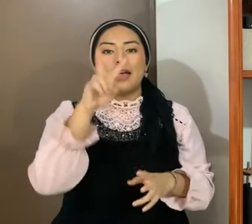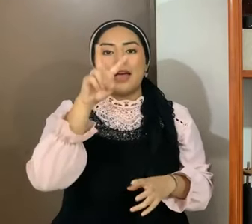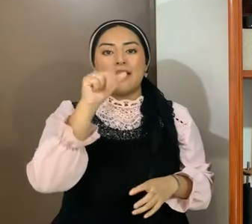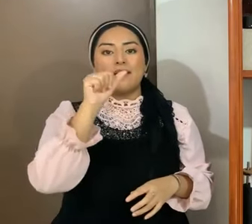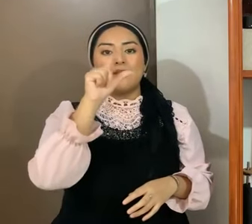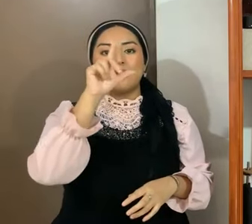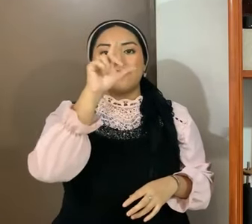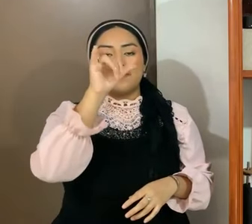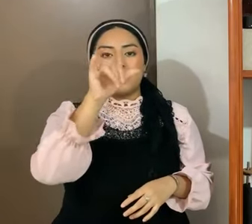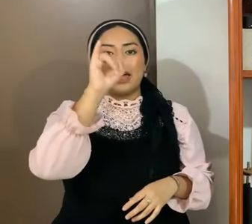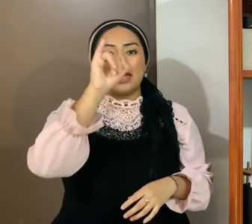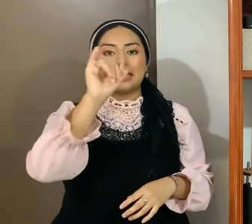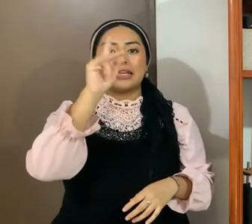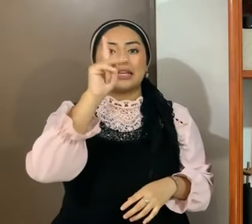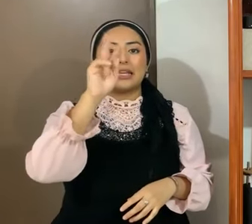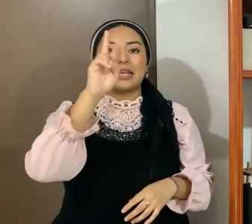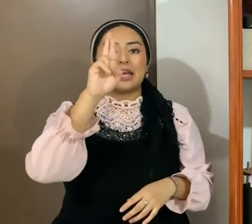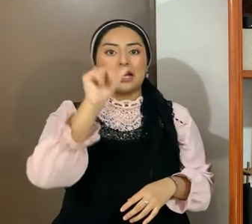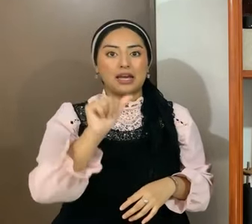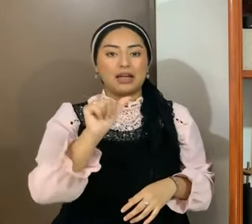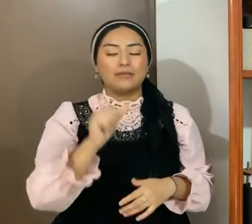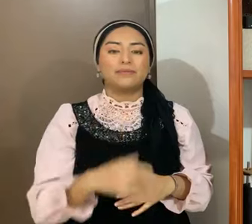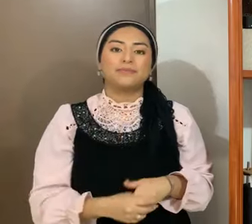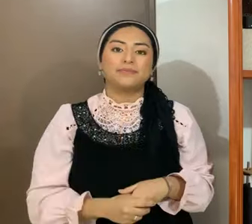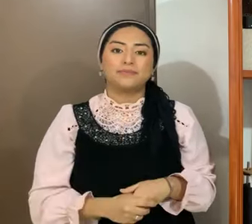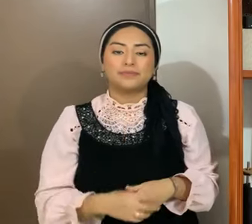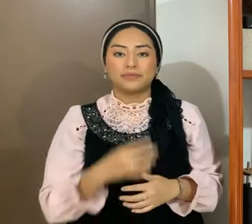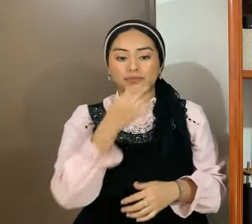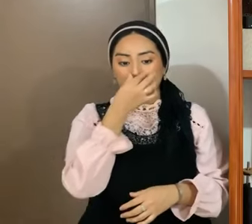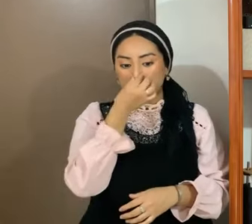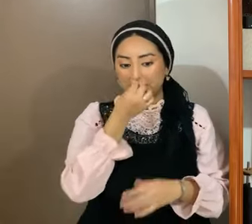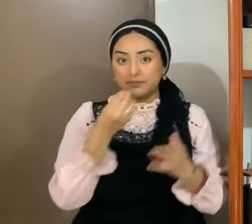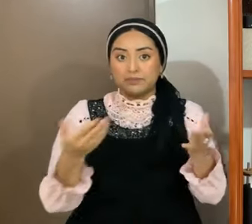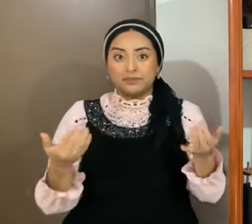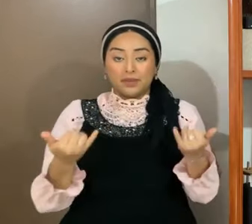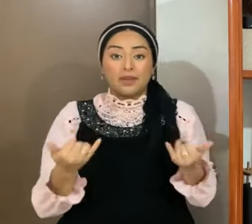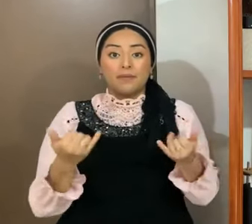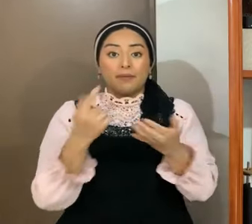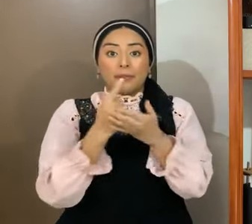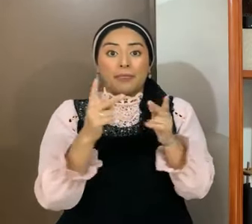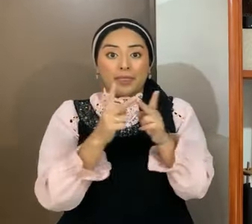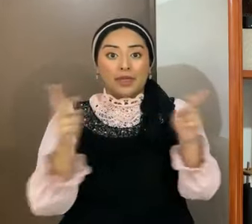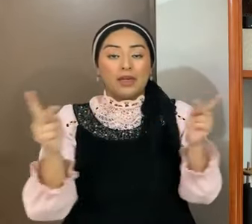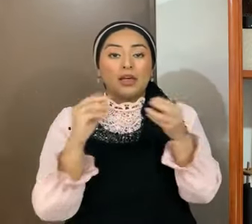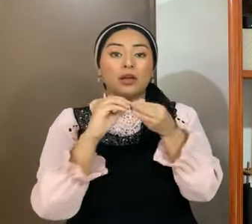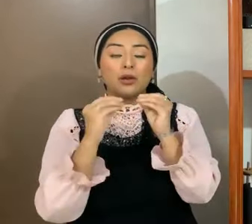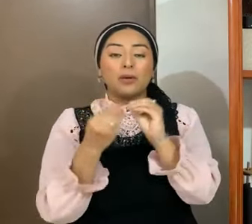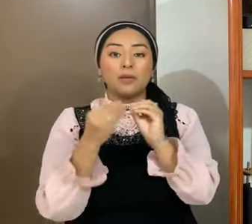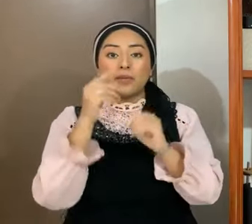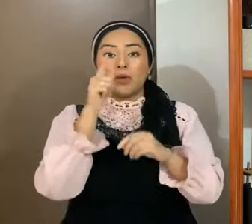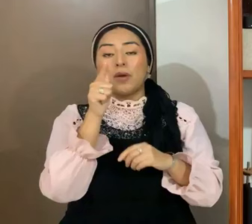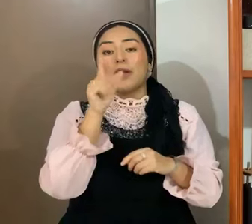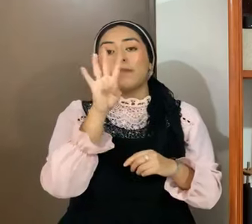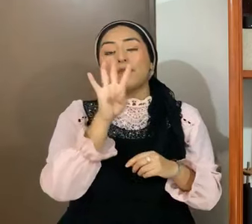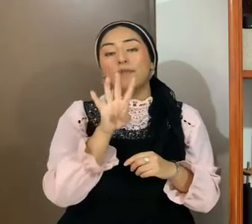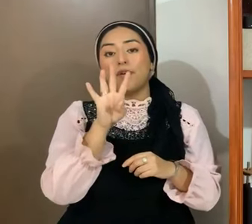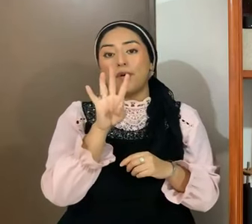Vayikra, ¿sí? Muy bien. Esta parashá es la número 24